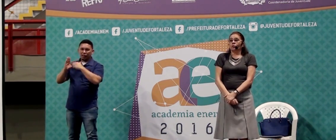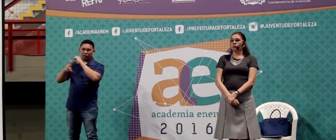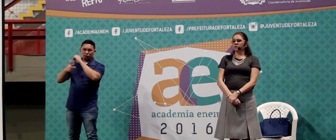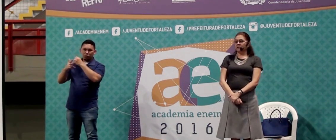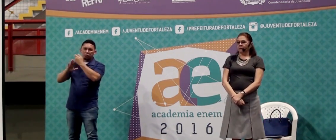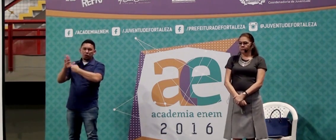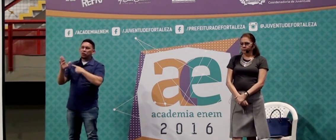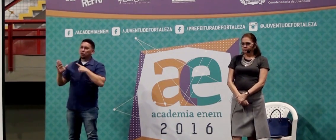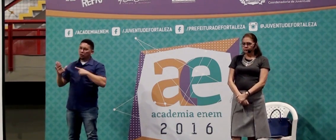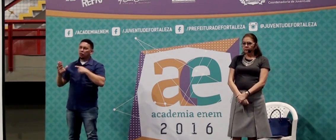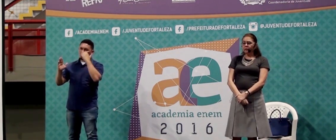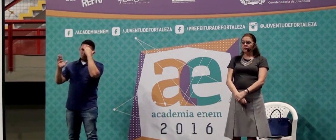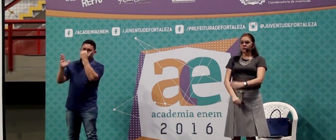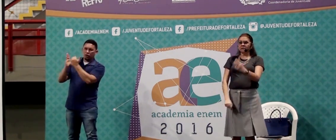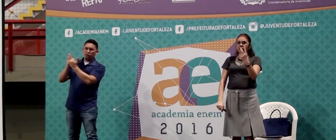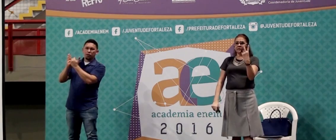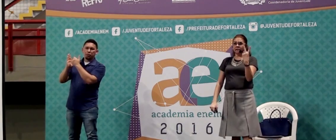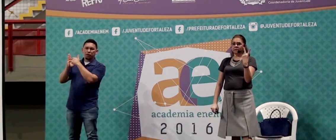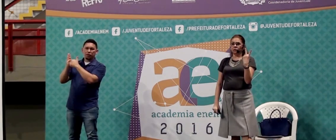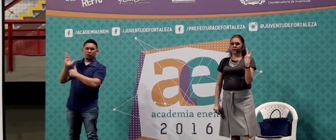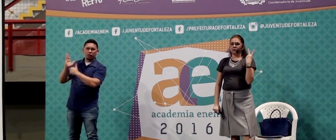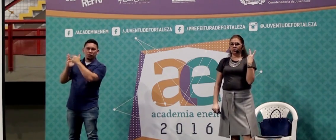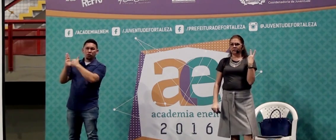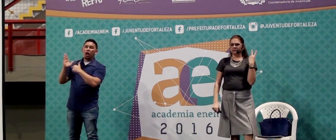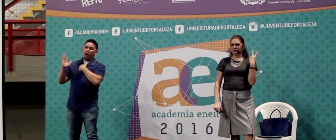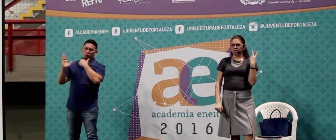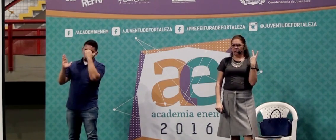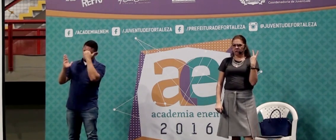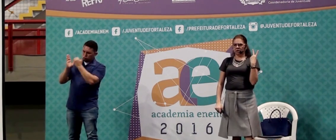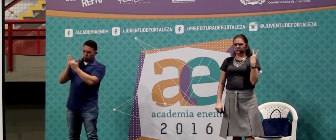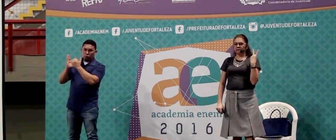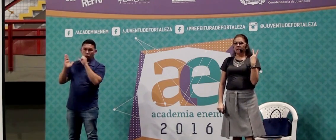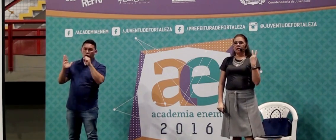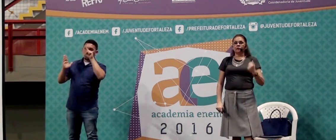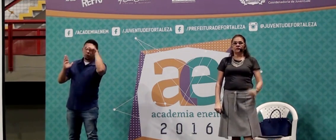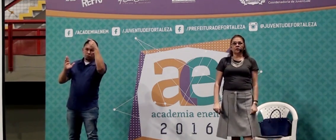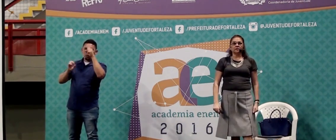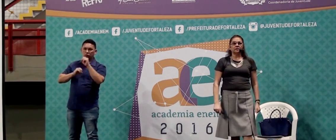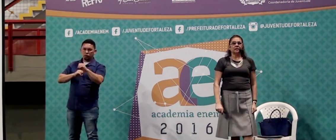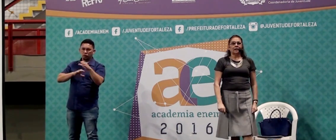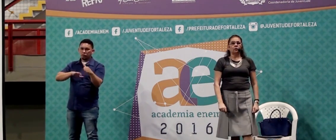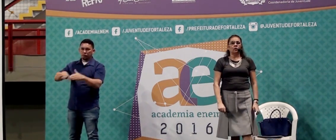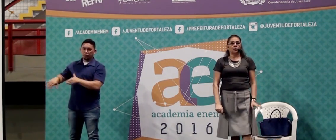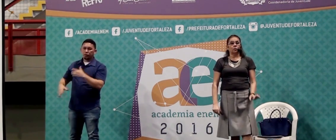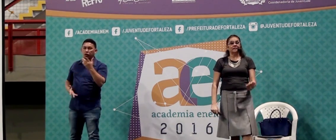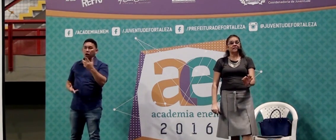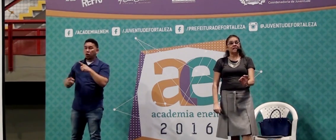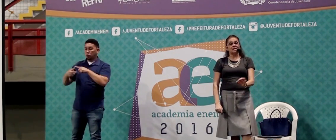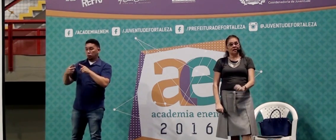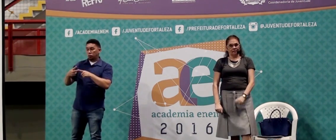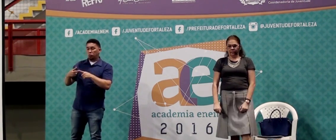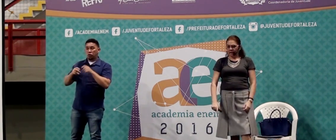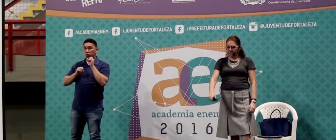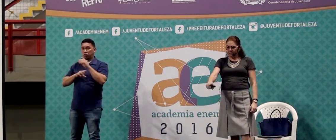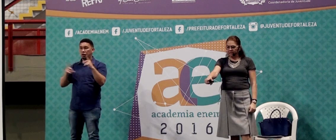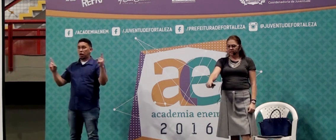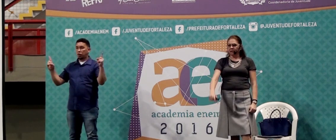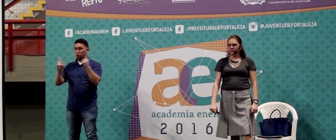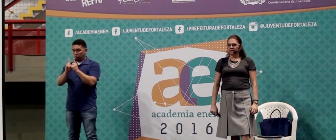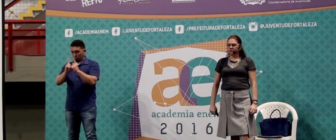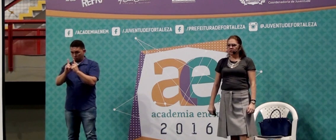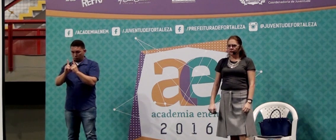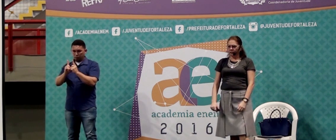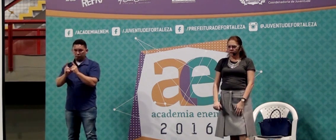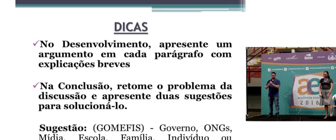Então, a conclusão. Você vai escolher 2 agentes. Eu vou ensinar agora uma sigla. Essa